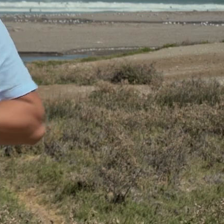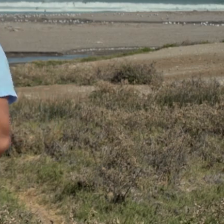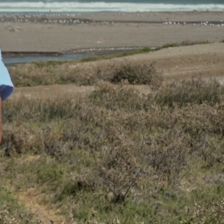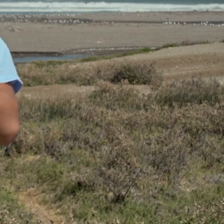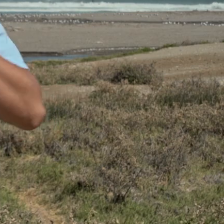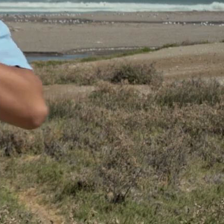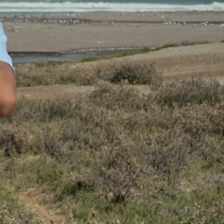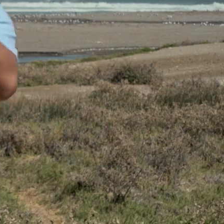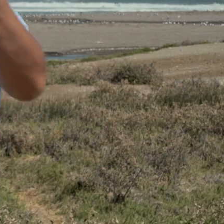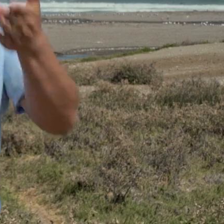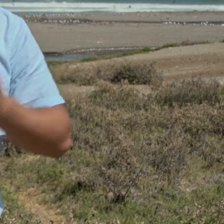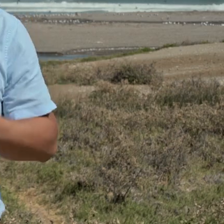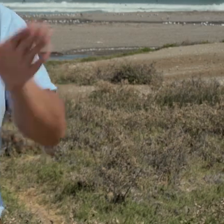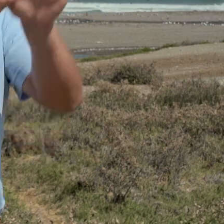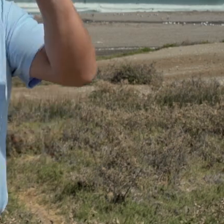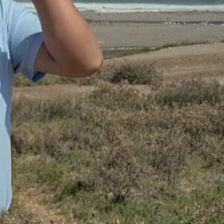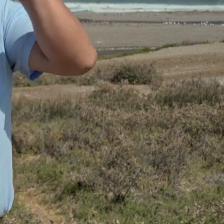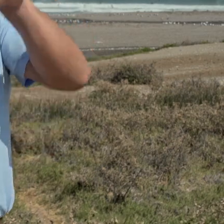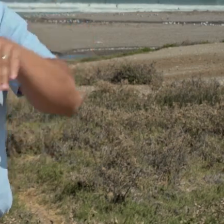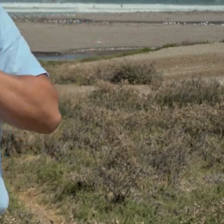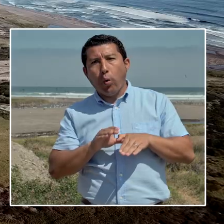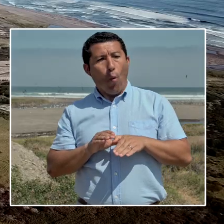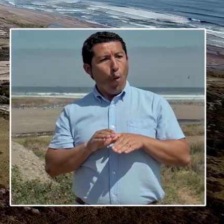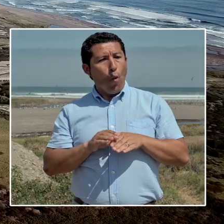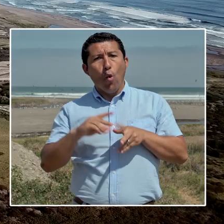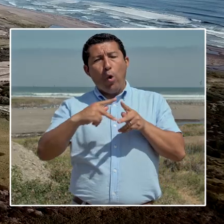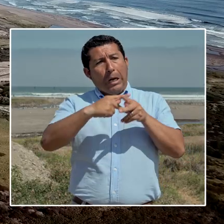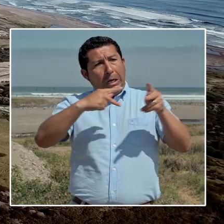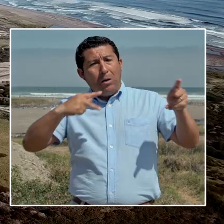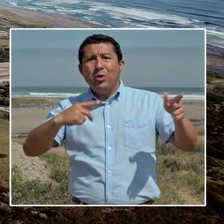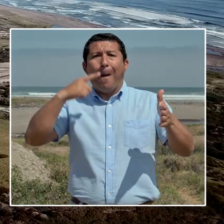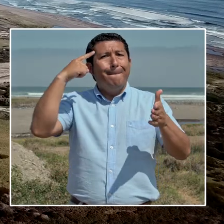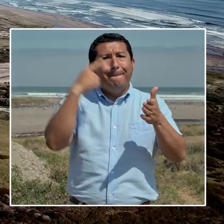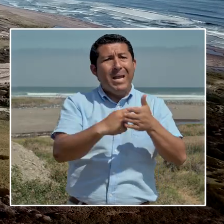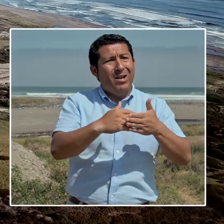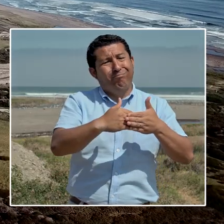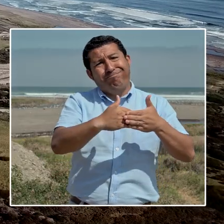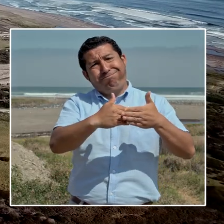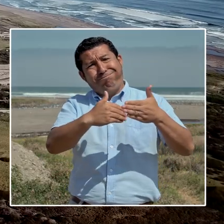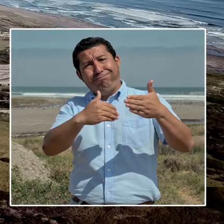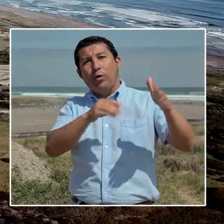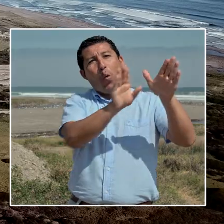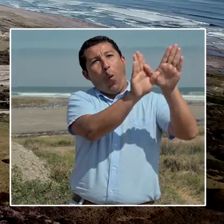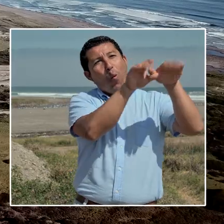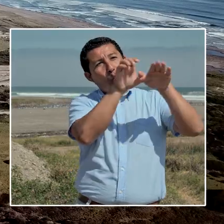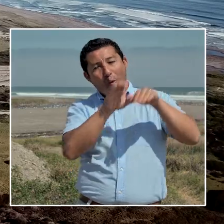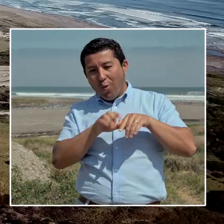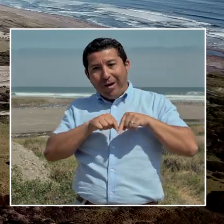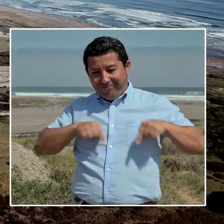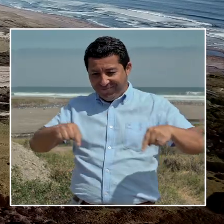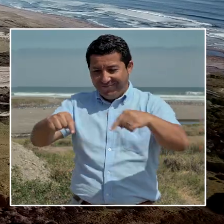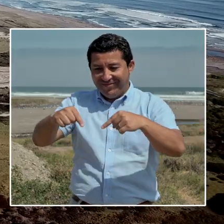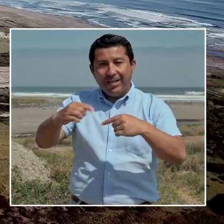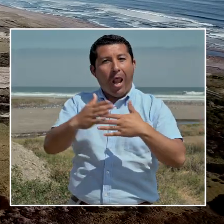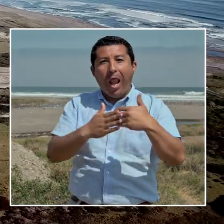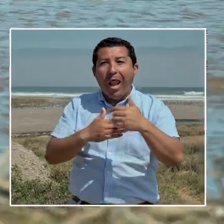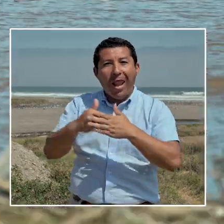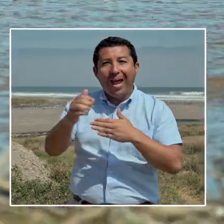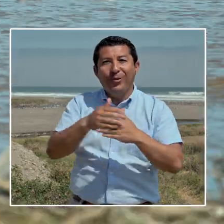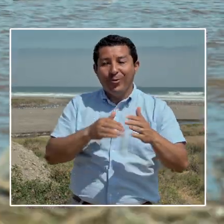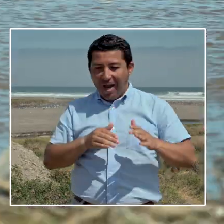de las aves son migratorias es decir han volado miles de kilómetros para venir a este refugio